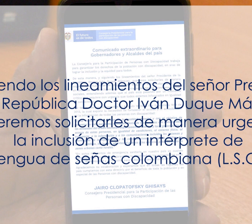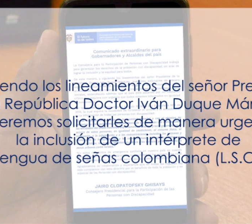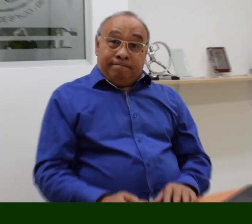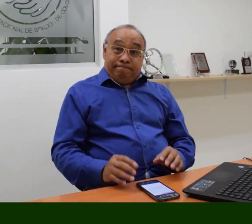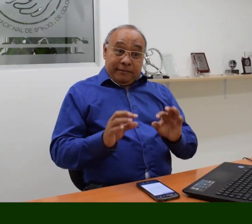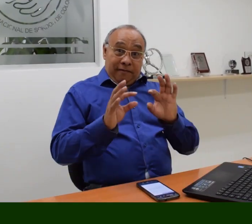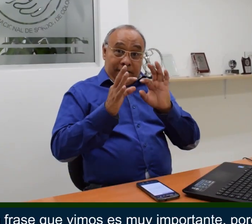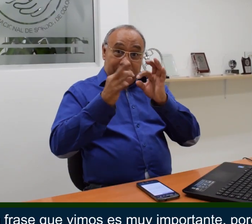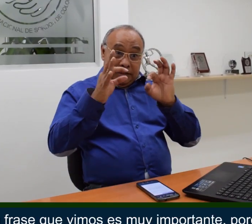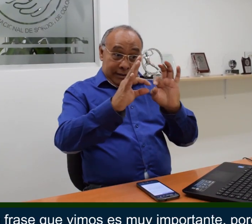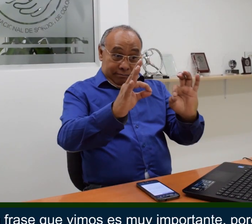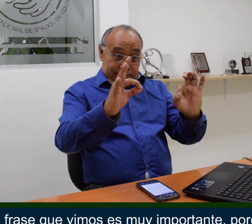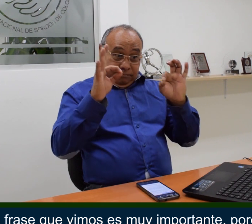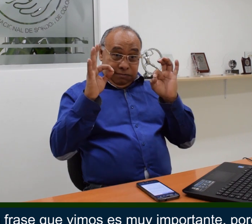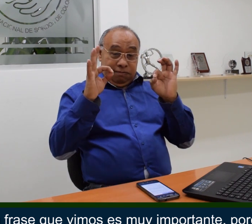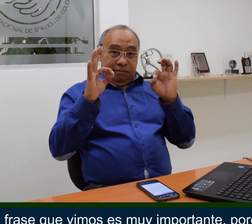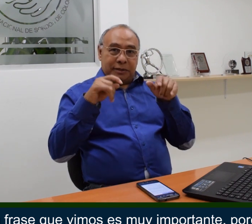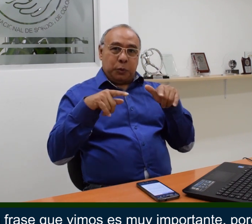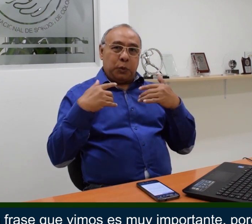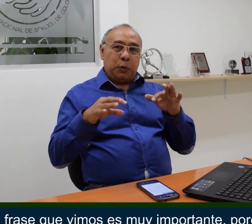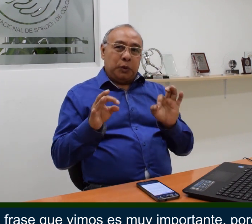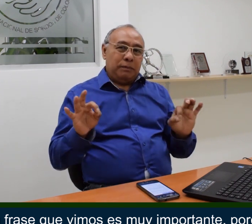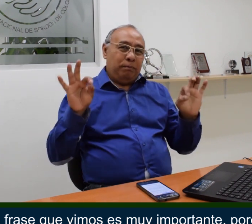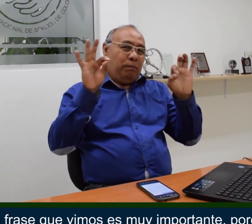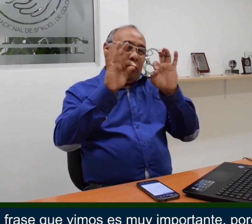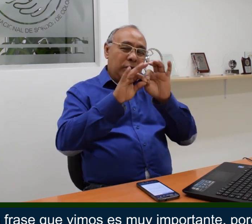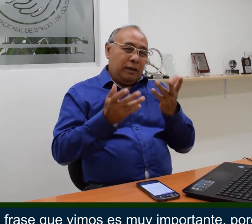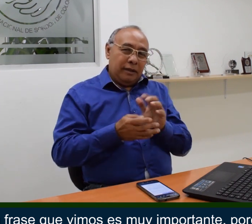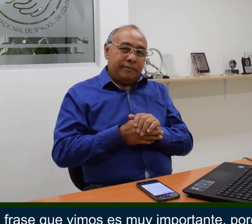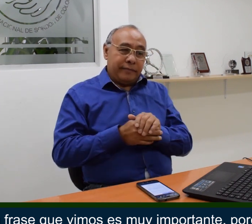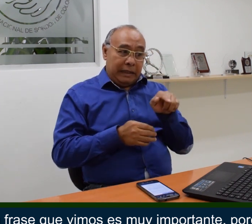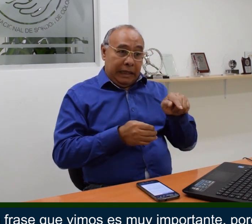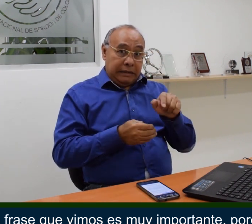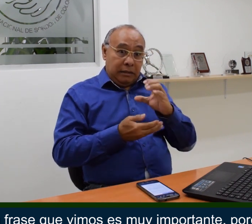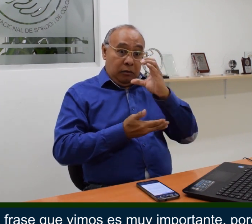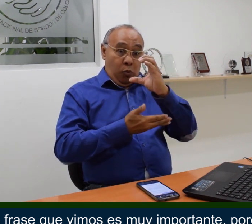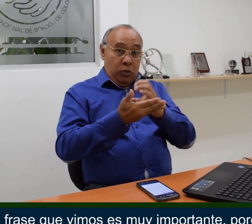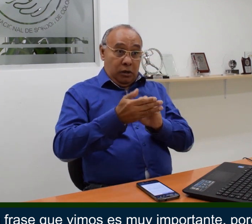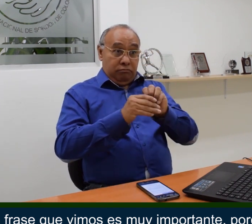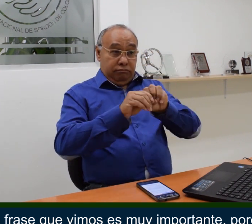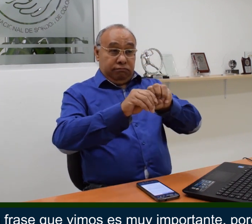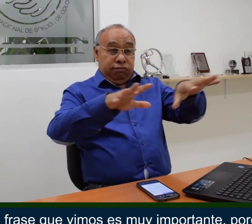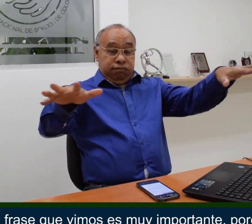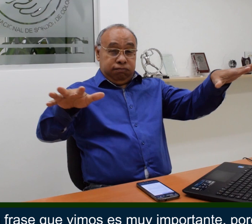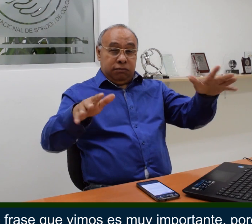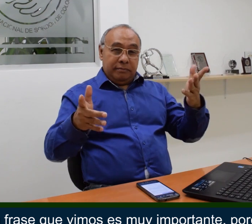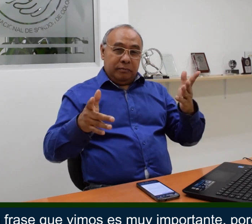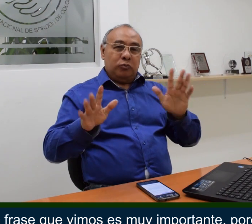lengua de señas colombiana. La frase que vimos es muy importante porque hace parte de